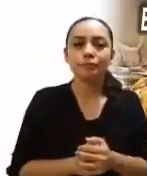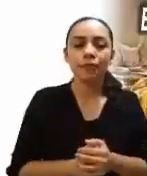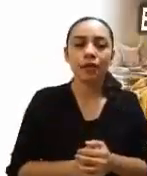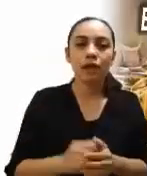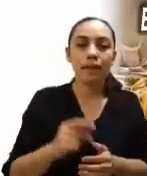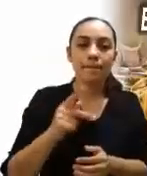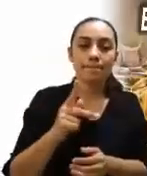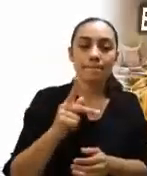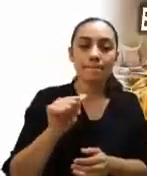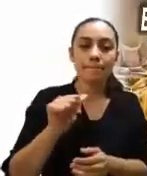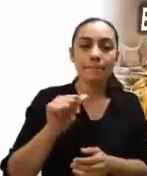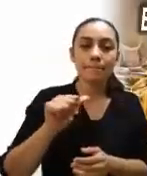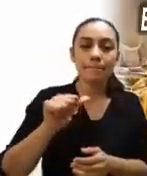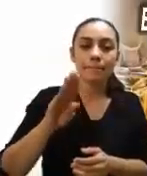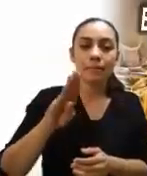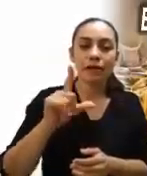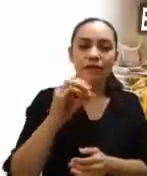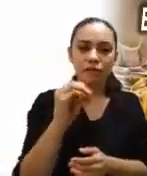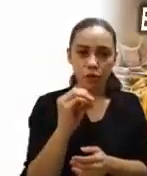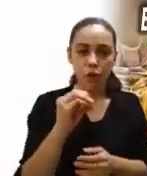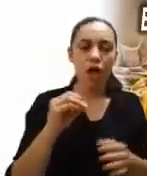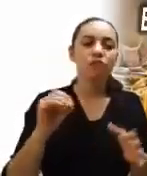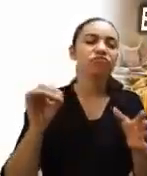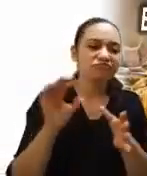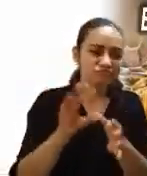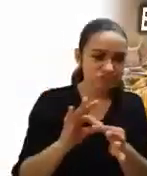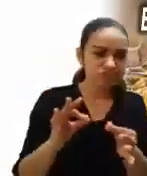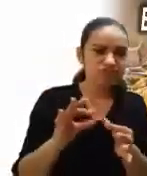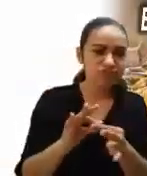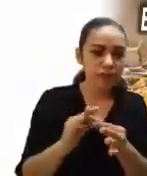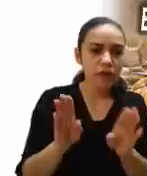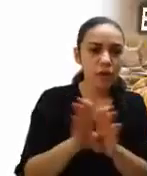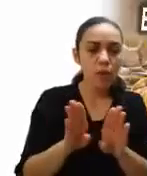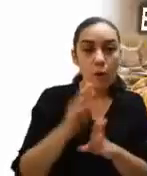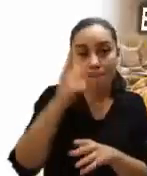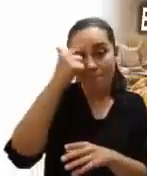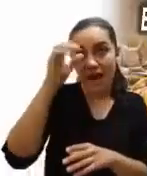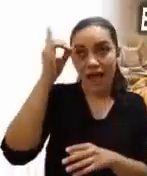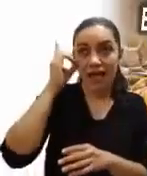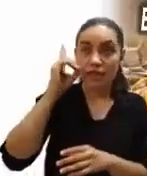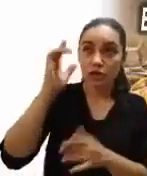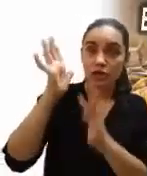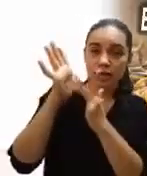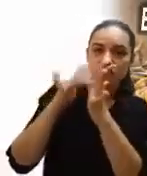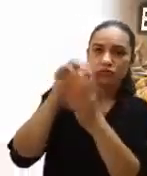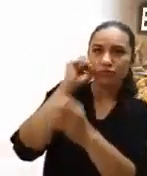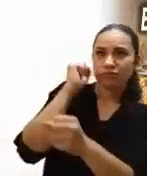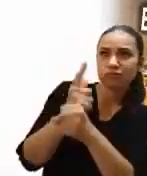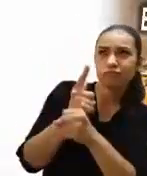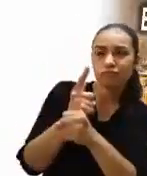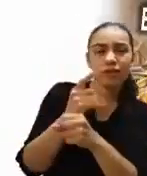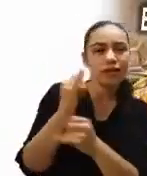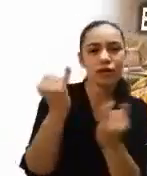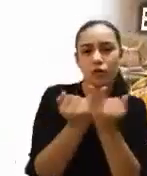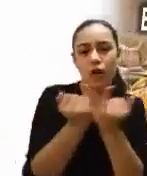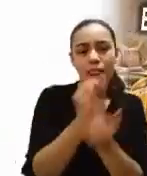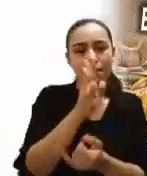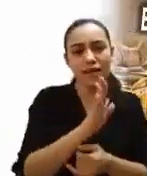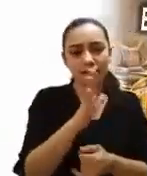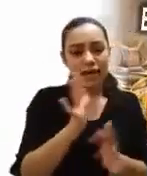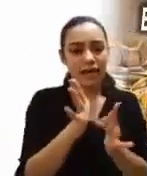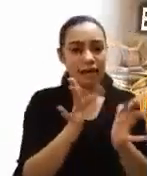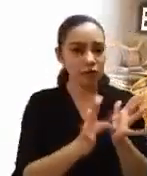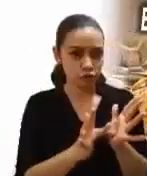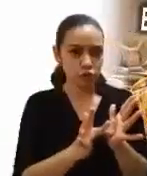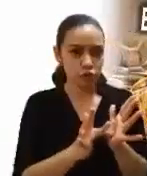pues Cristo es la imagen de Dios invisible. Y ahora se hace visible en los pobres y